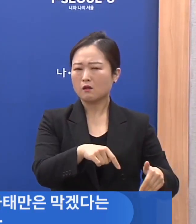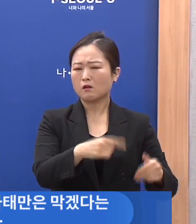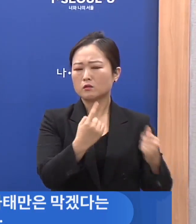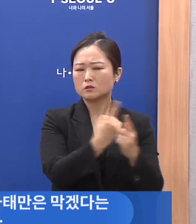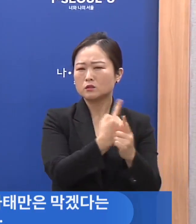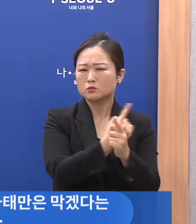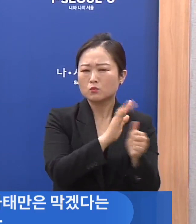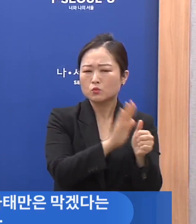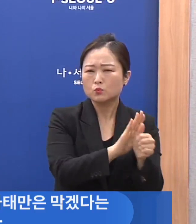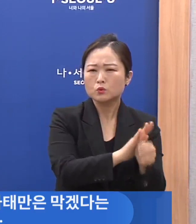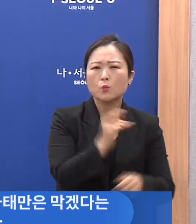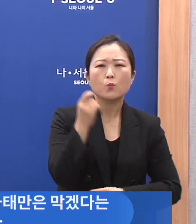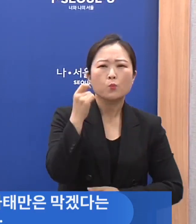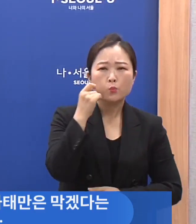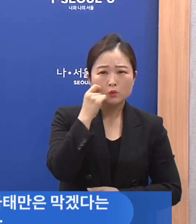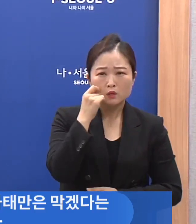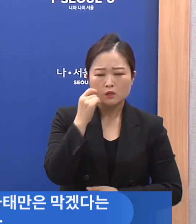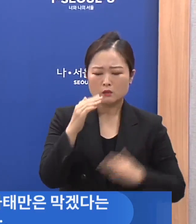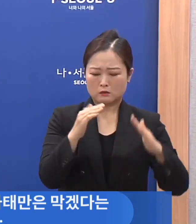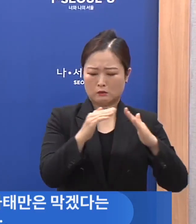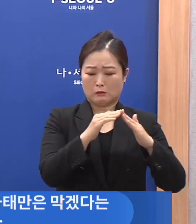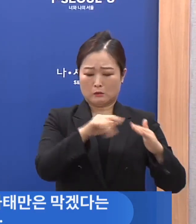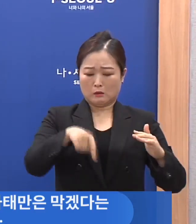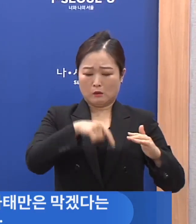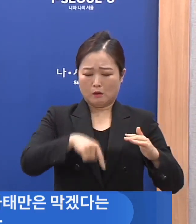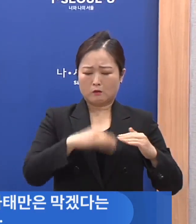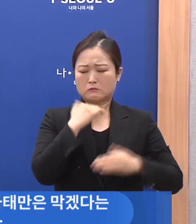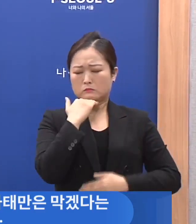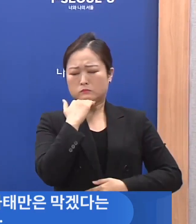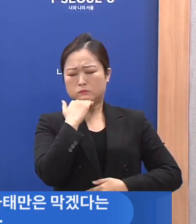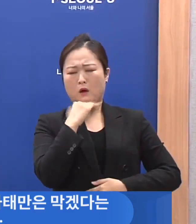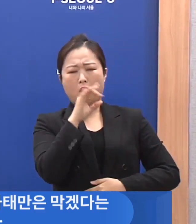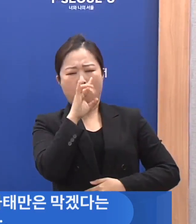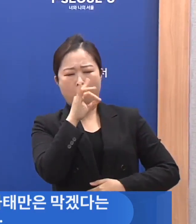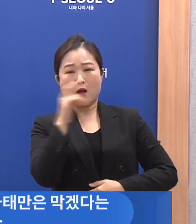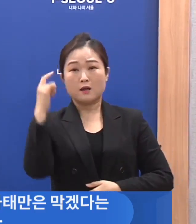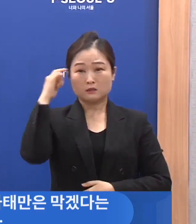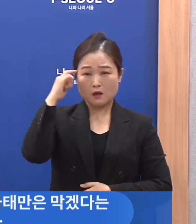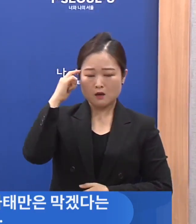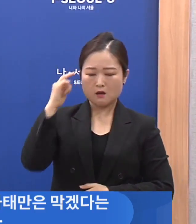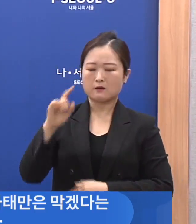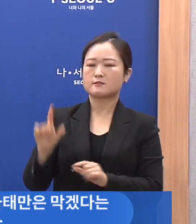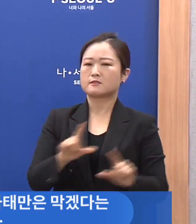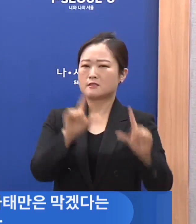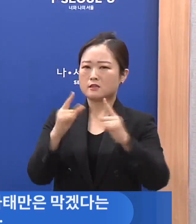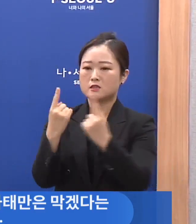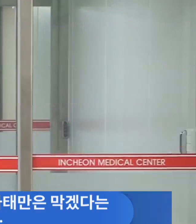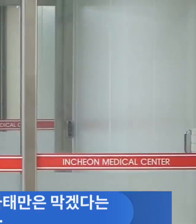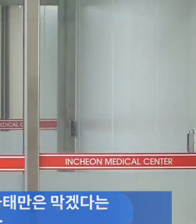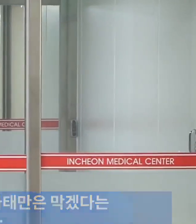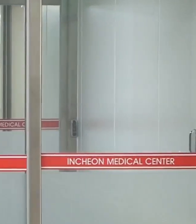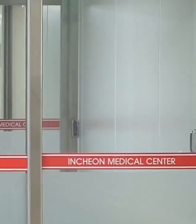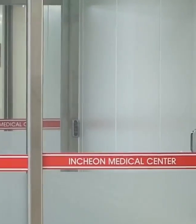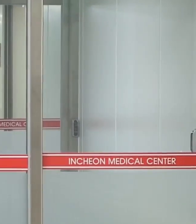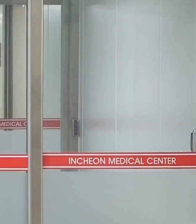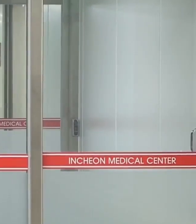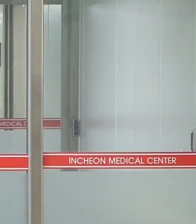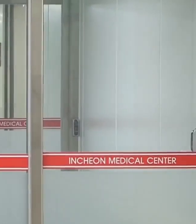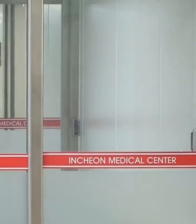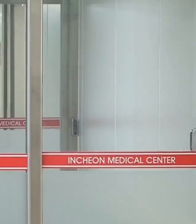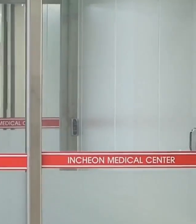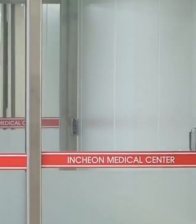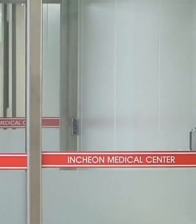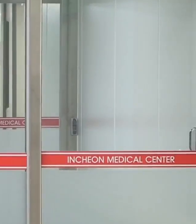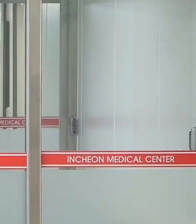사태만은 막겠다는 확고한 목표 아래 생활치료센터 확충에도 전력을. 정부는